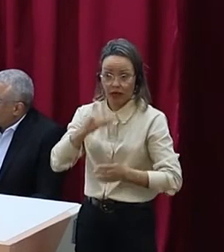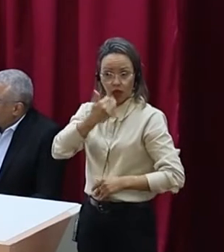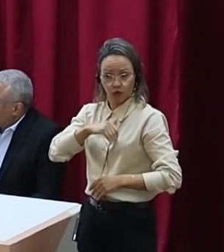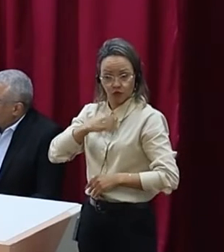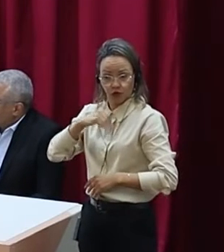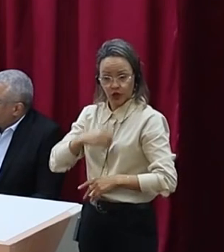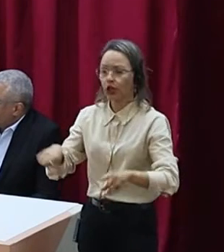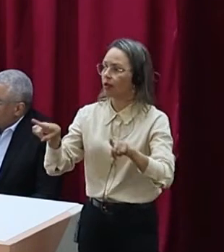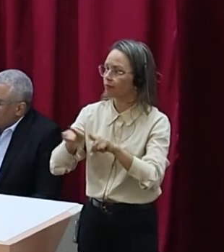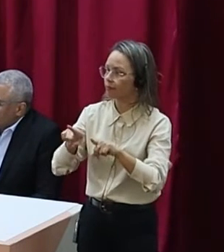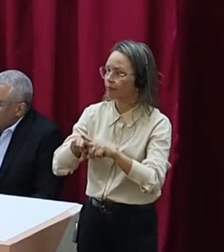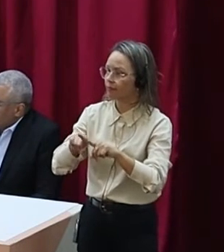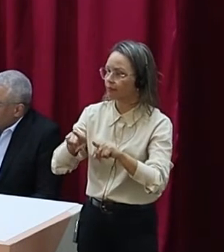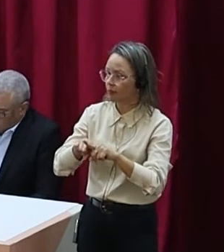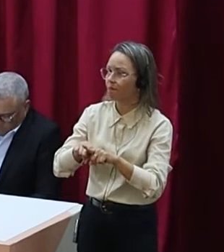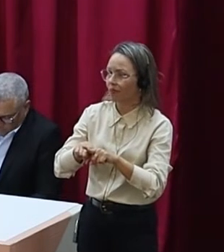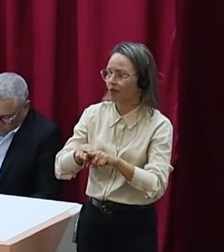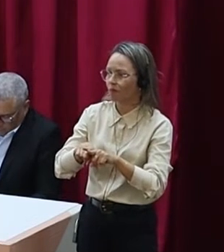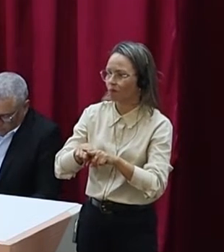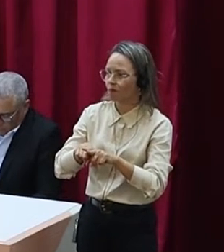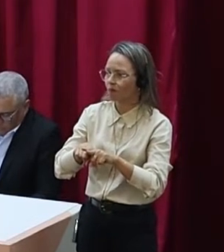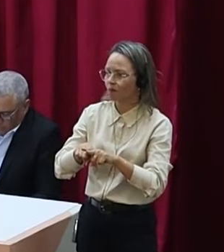República de Argentina, las Provincias Unidas,